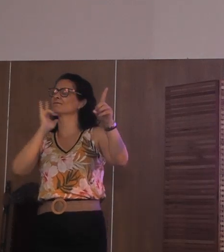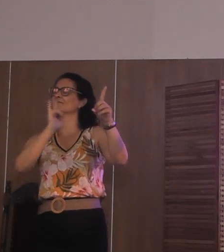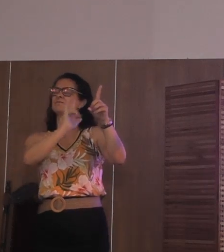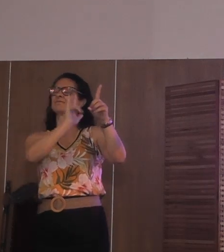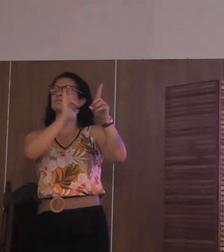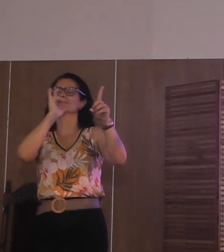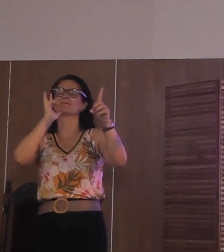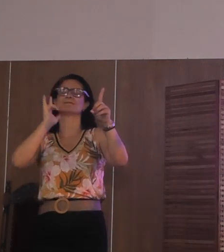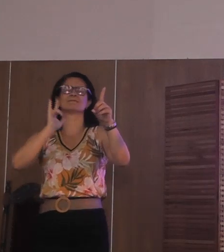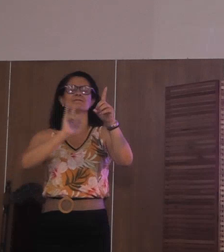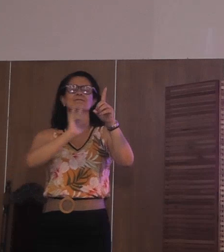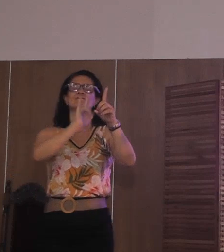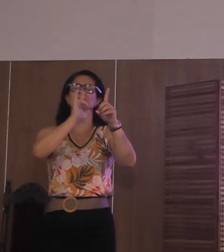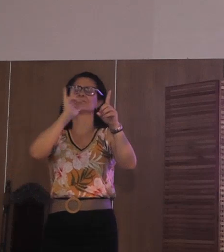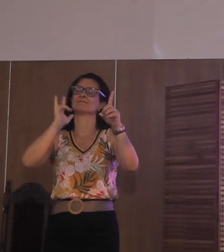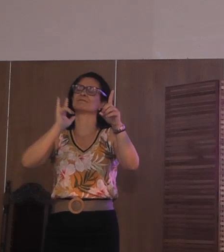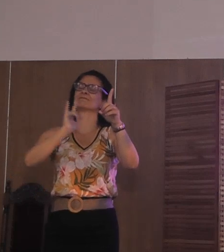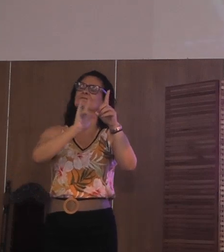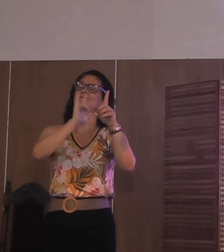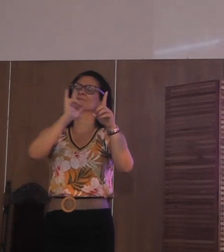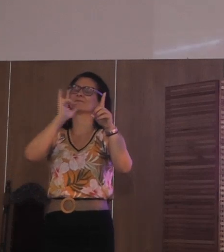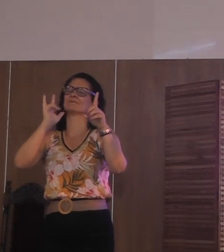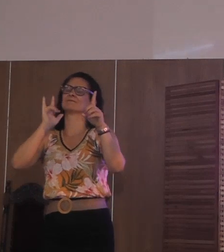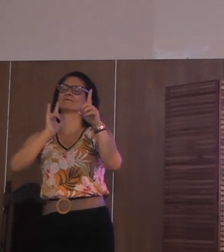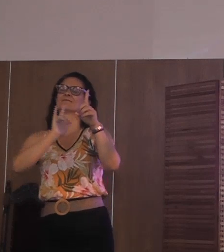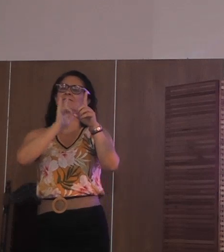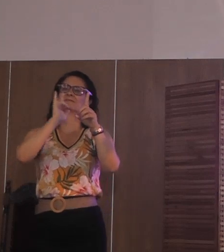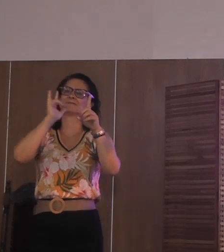Te amam.